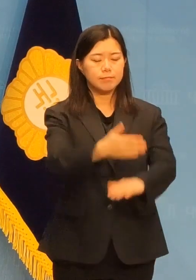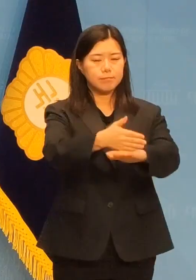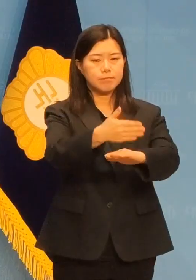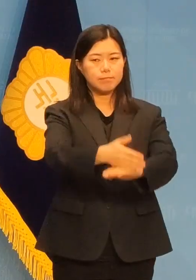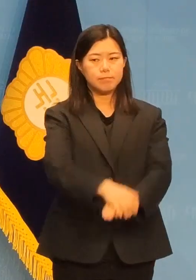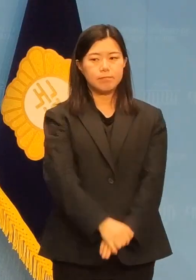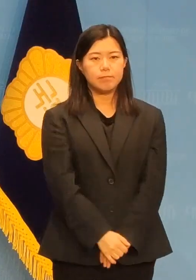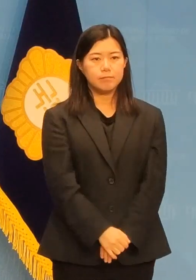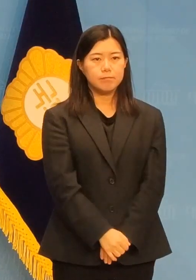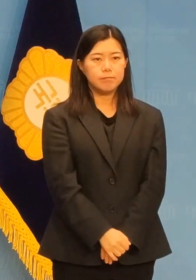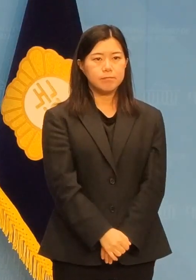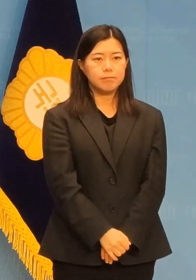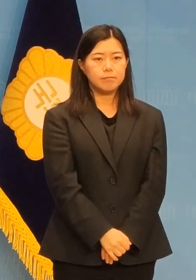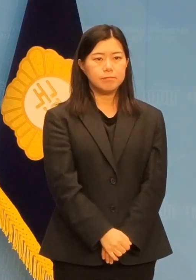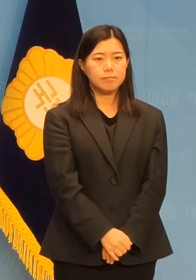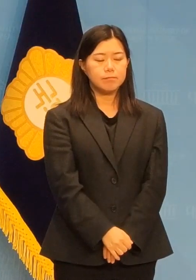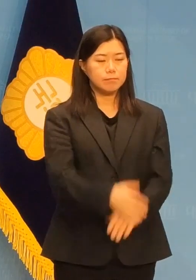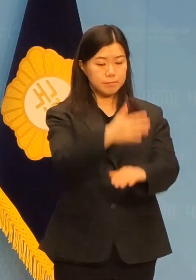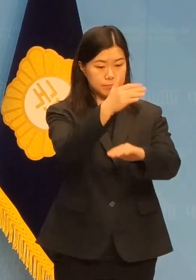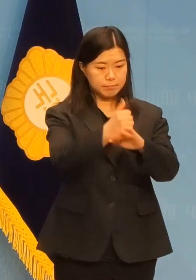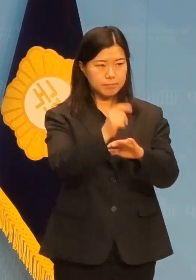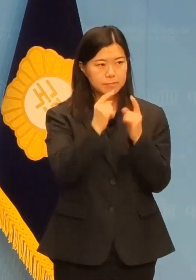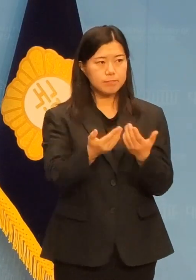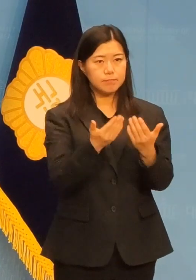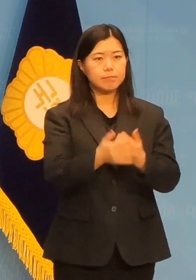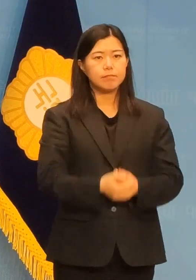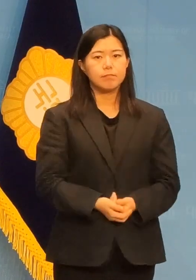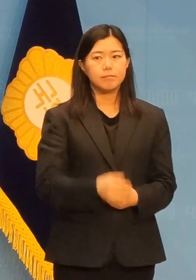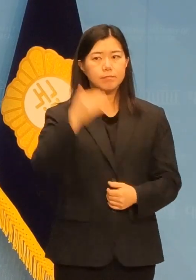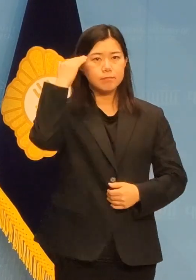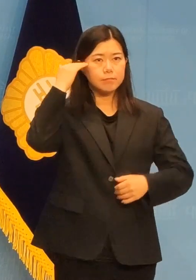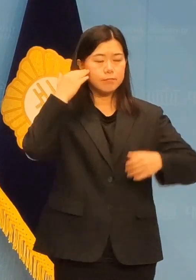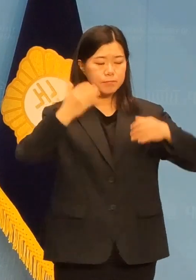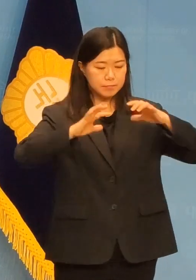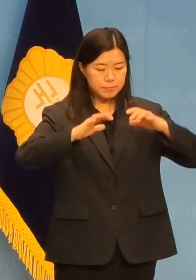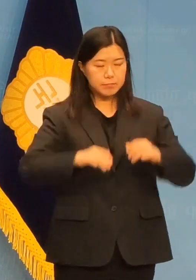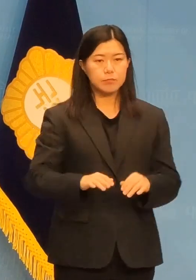감사합니다. 마지막으로